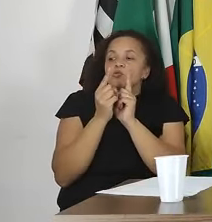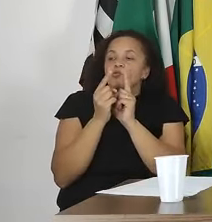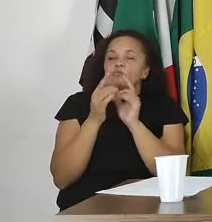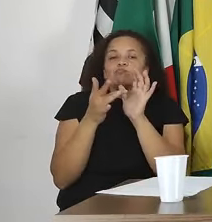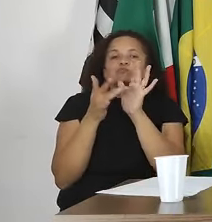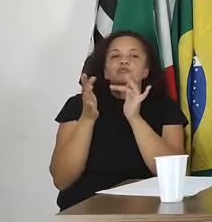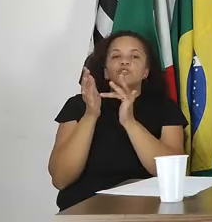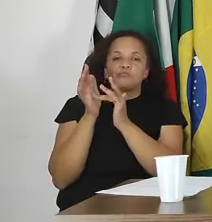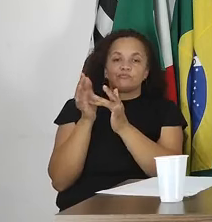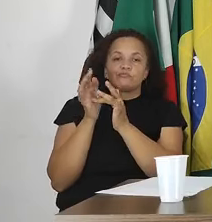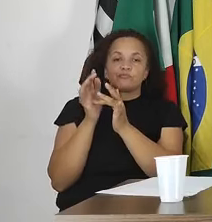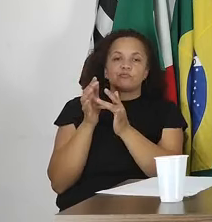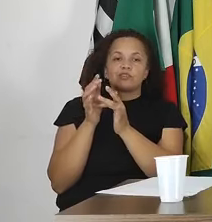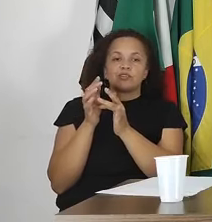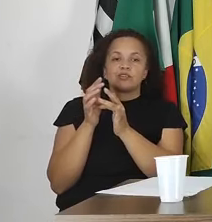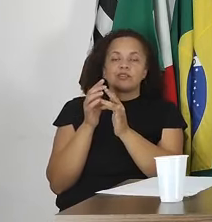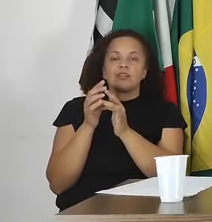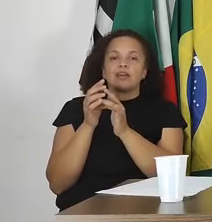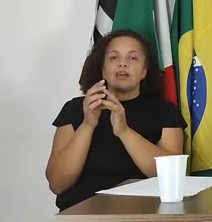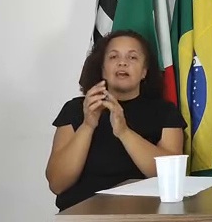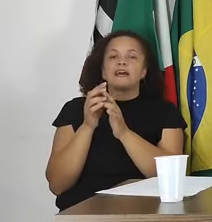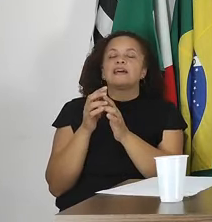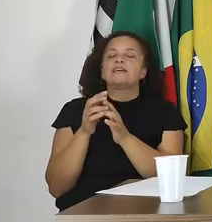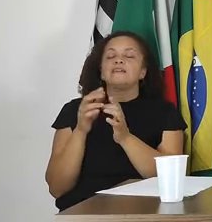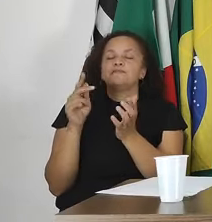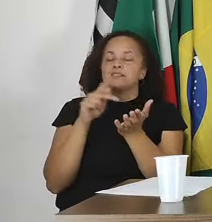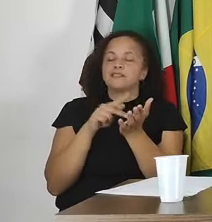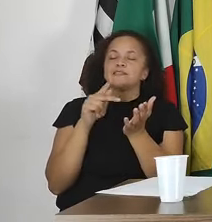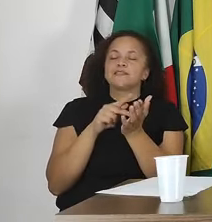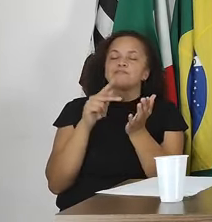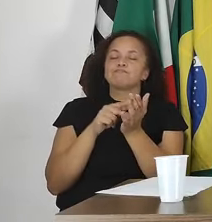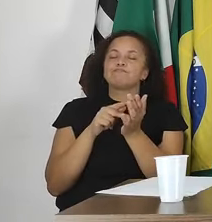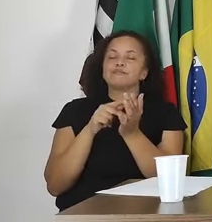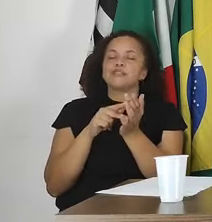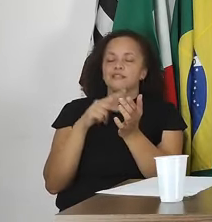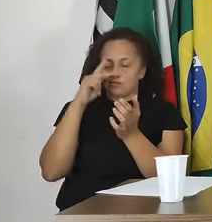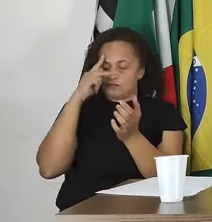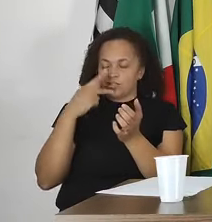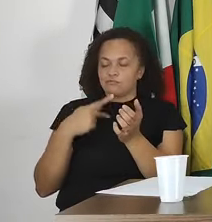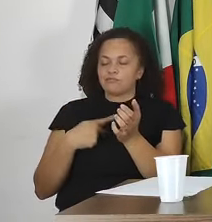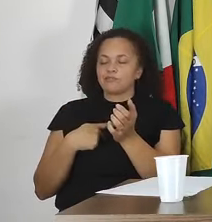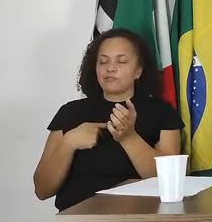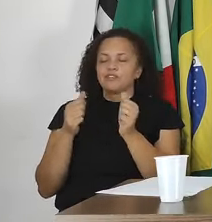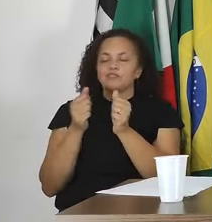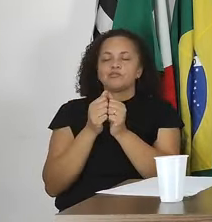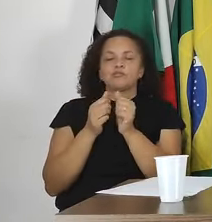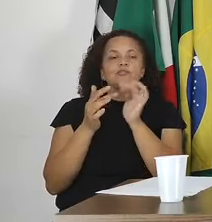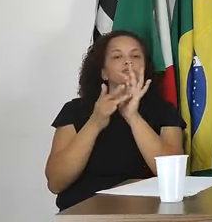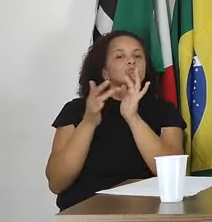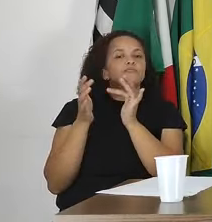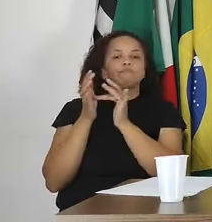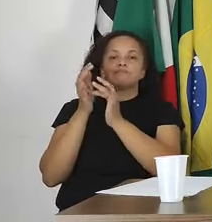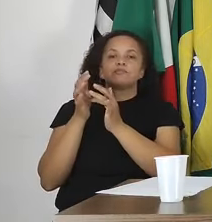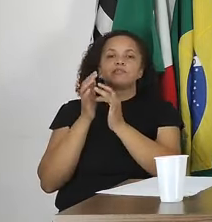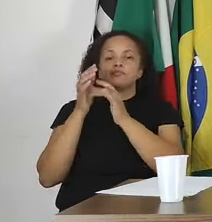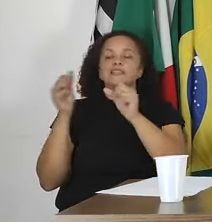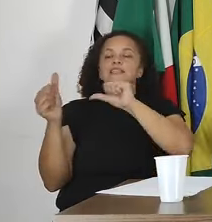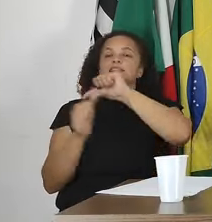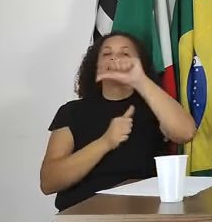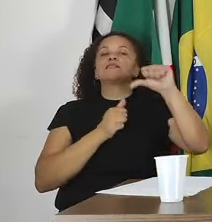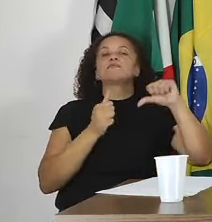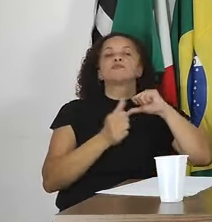Jesus, e a sua verdadeira identidade em Cristo, depois daquilo, ele mudou radicalmente, e assim que